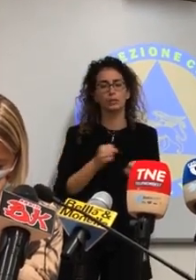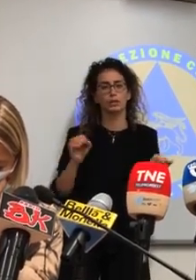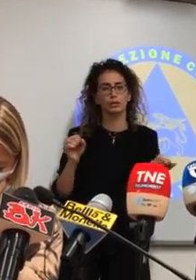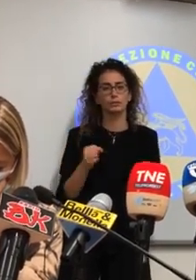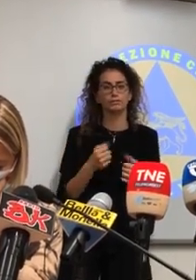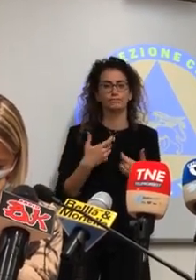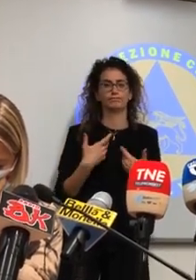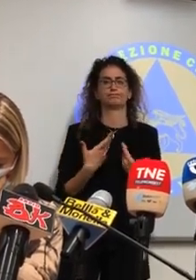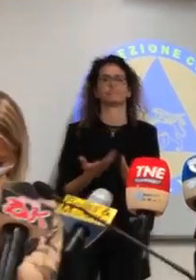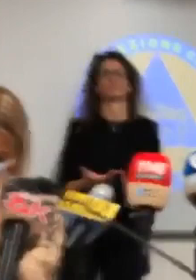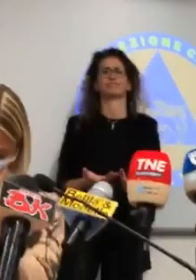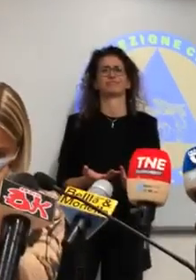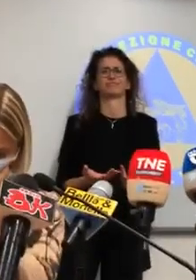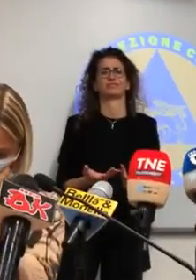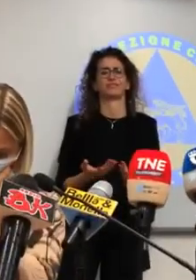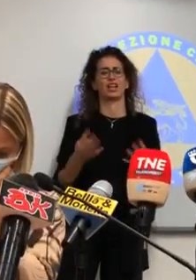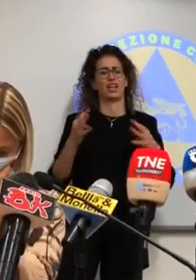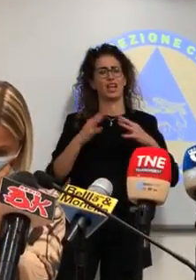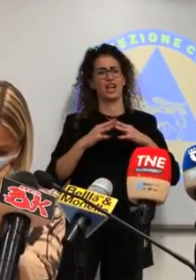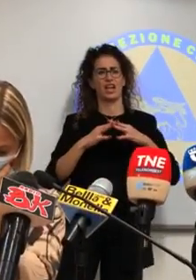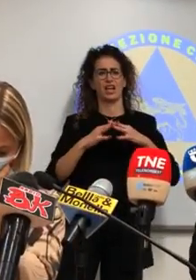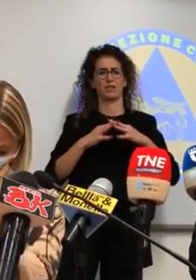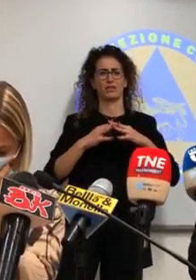cioè, diventa una guerra di religione,